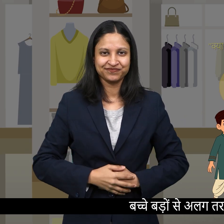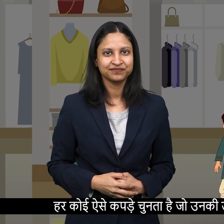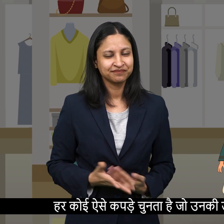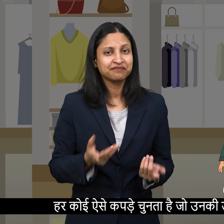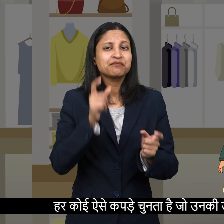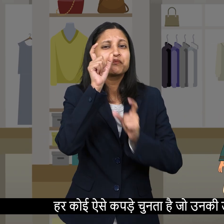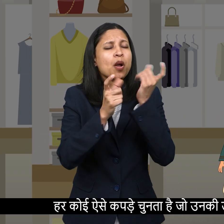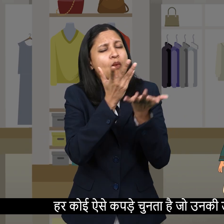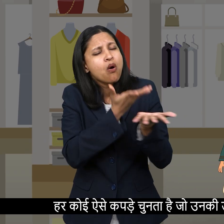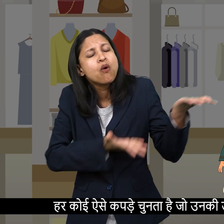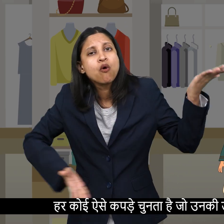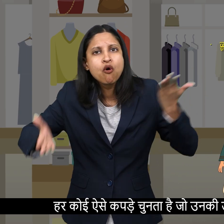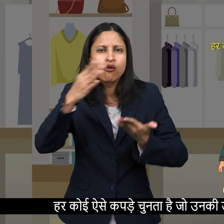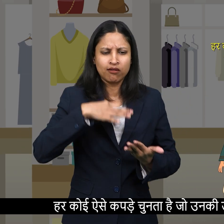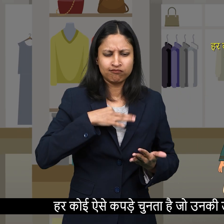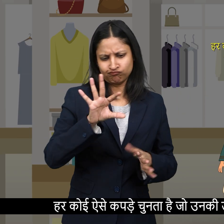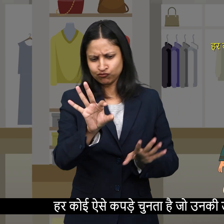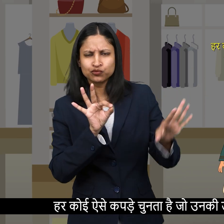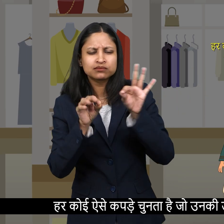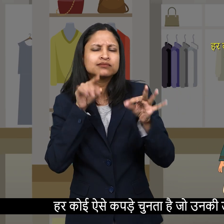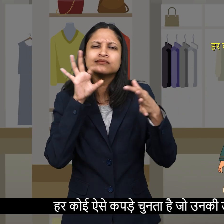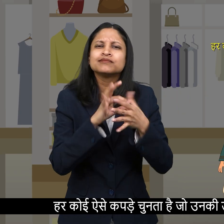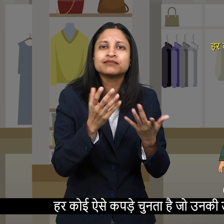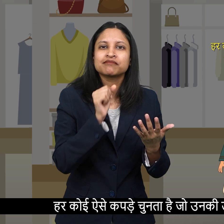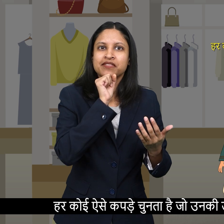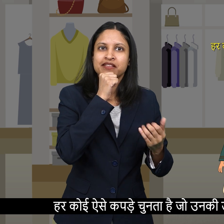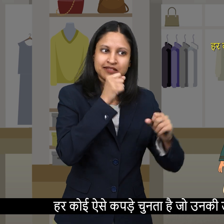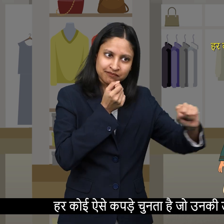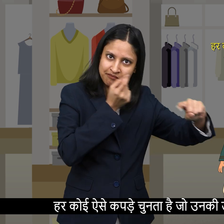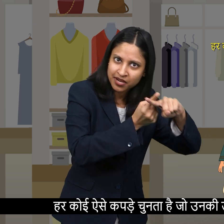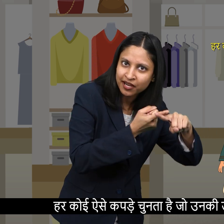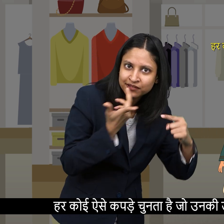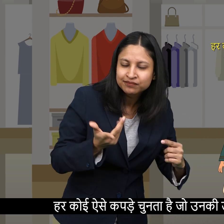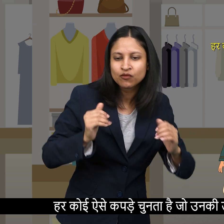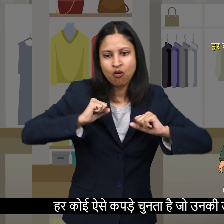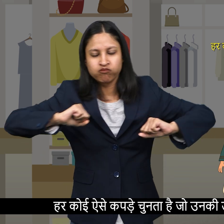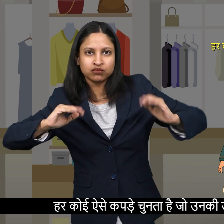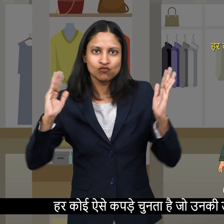हर कोई ऐसे कपड़े चुनता है जो उनकी उम्र, आकार और स्टाइल के अनुरूप हो।